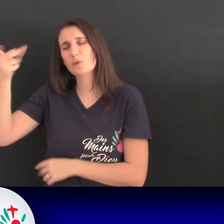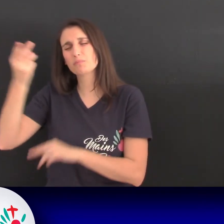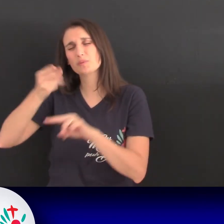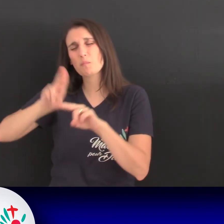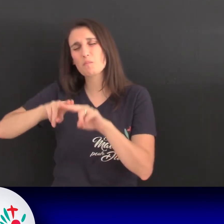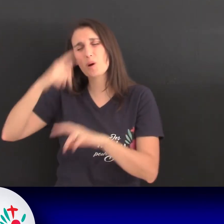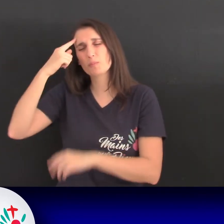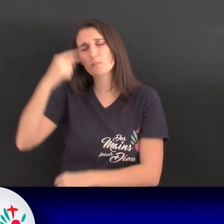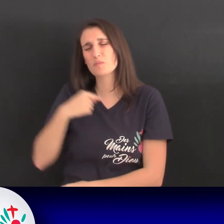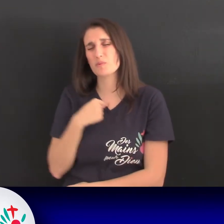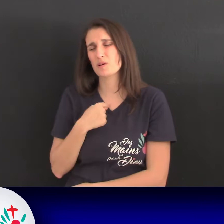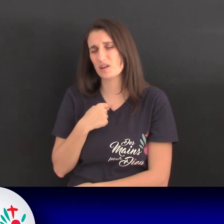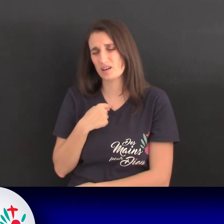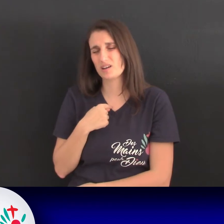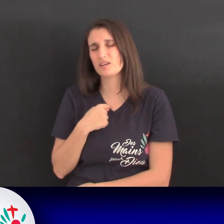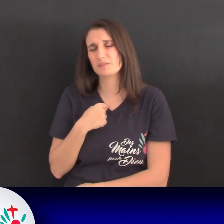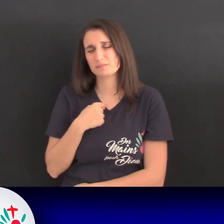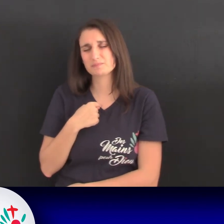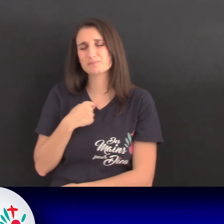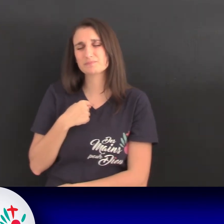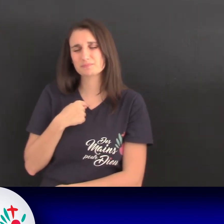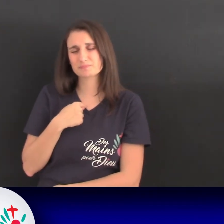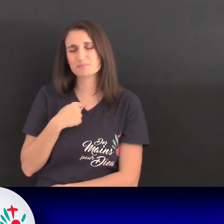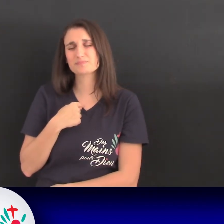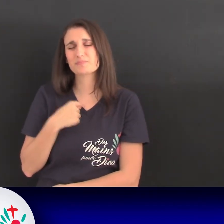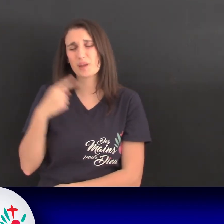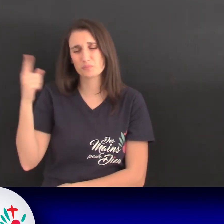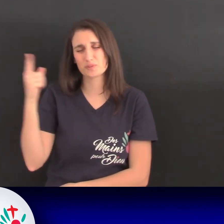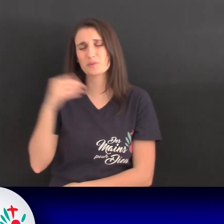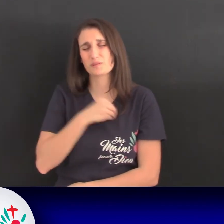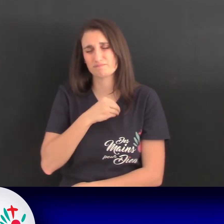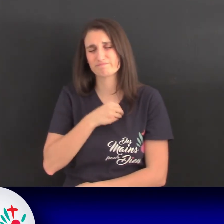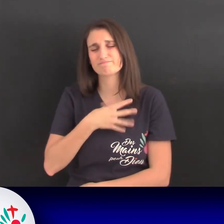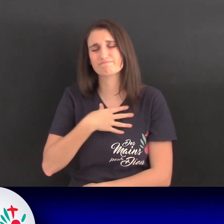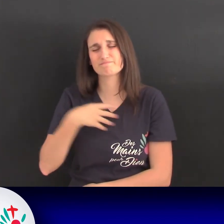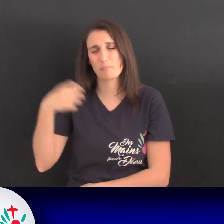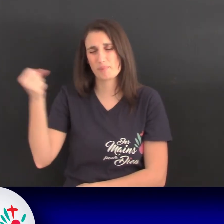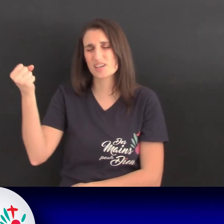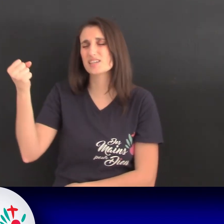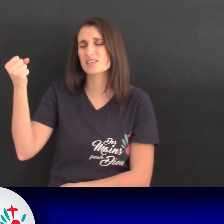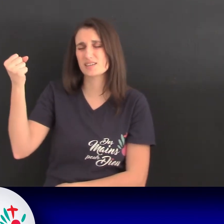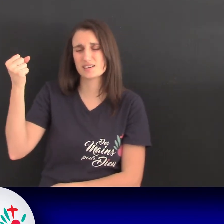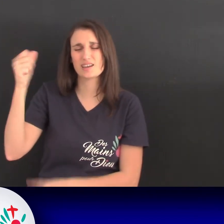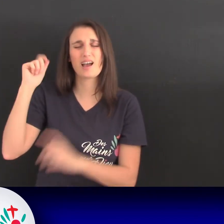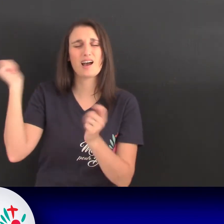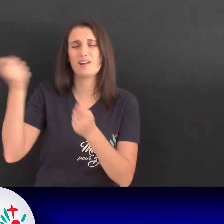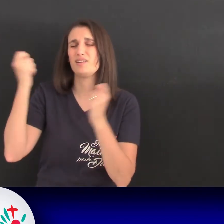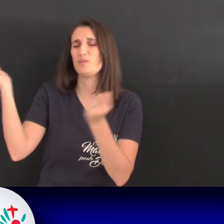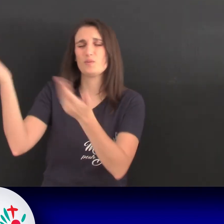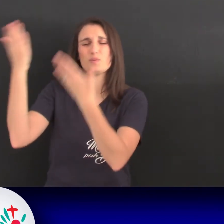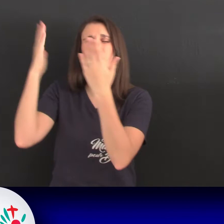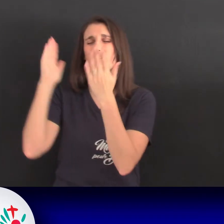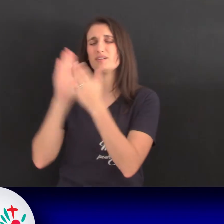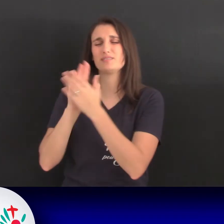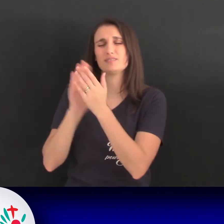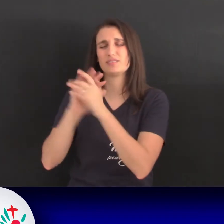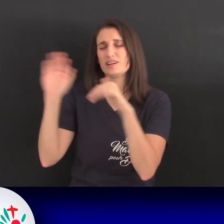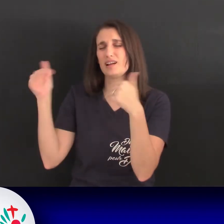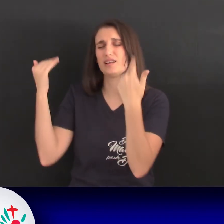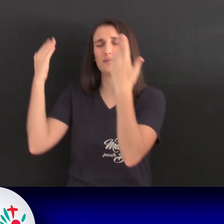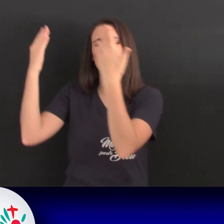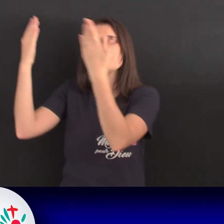car tu as payé le prix, Seigneur. Tu nous as rachetés. Alléluia, alléluia.